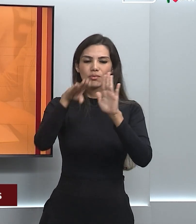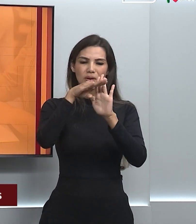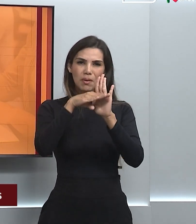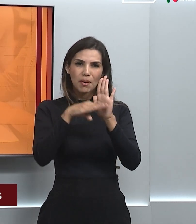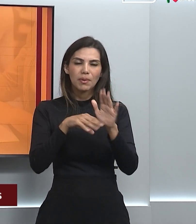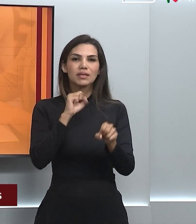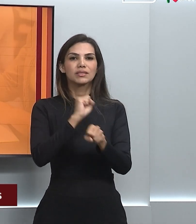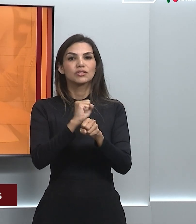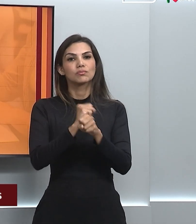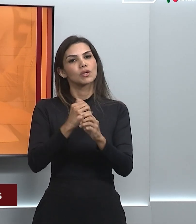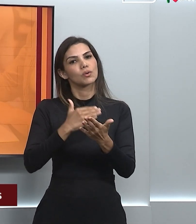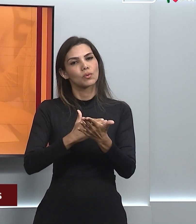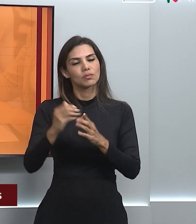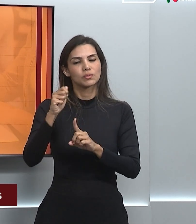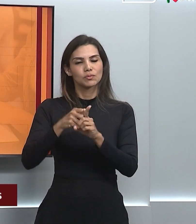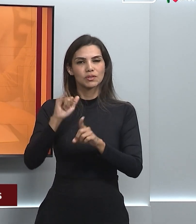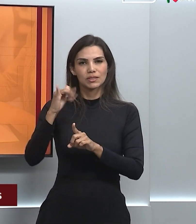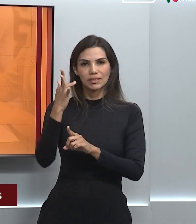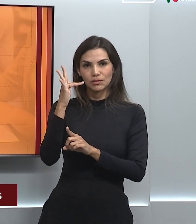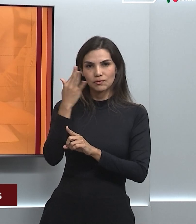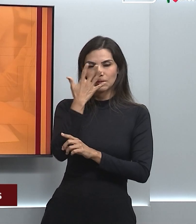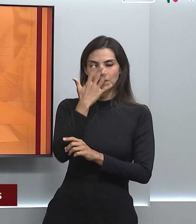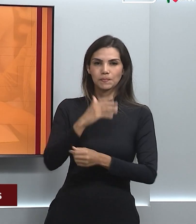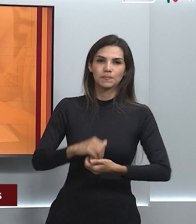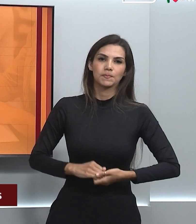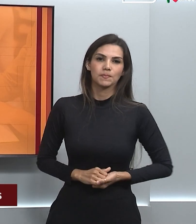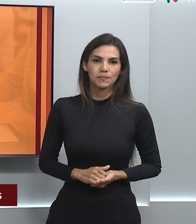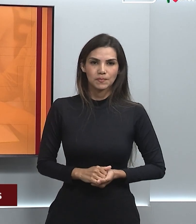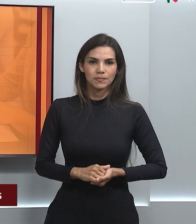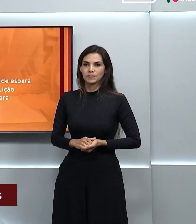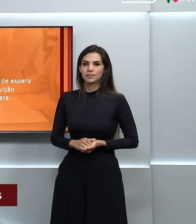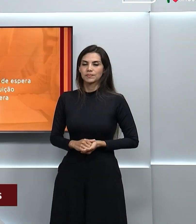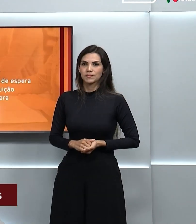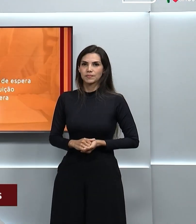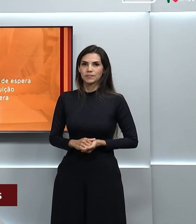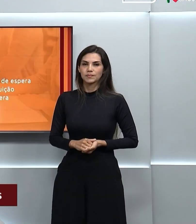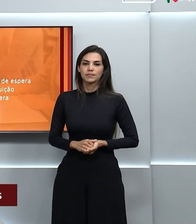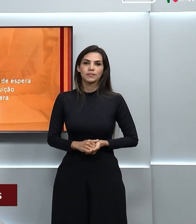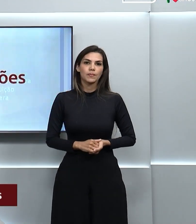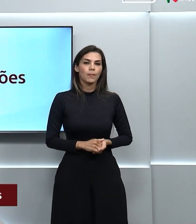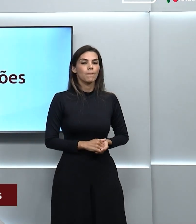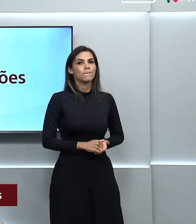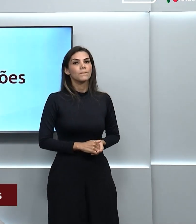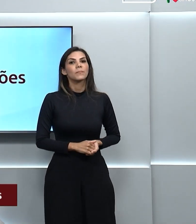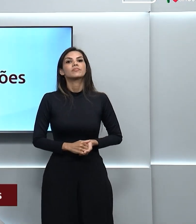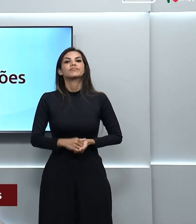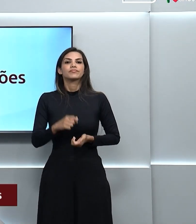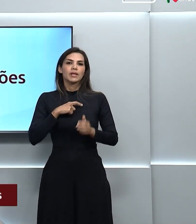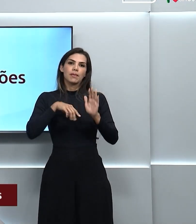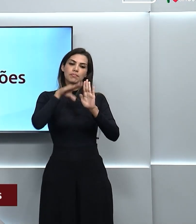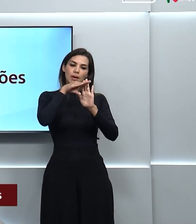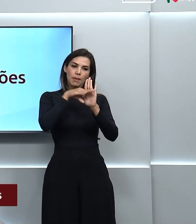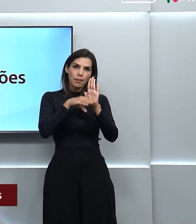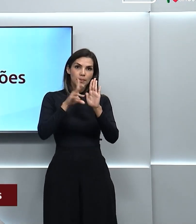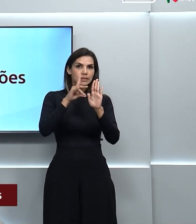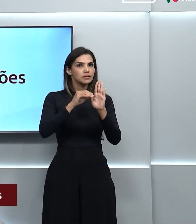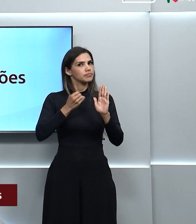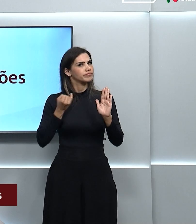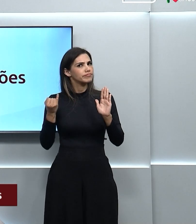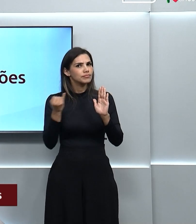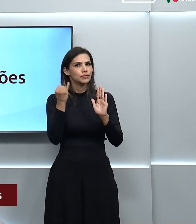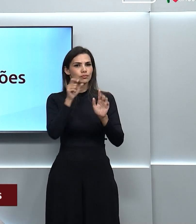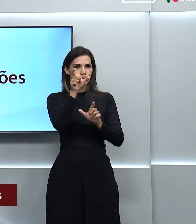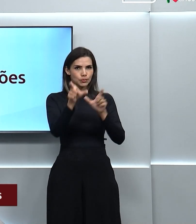só começa em fevereiro. Várias datas importantes para os